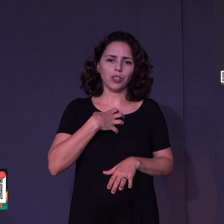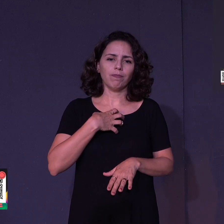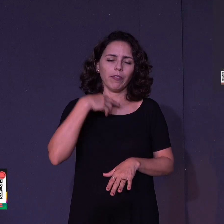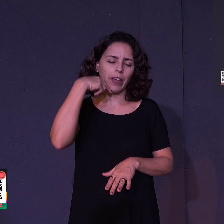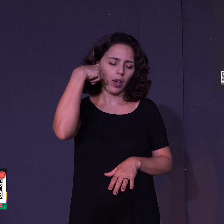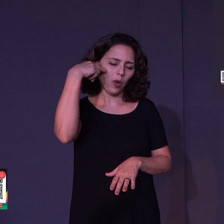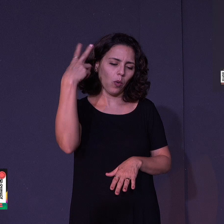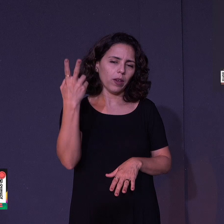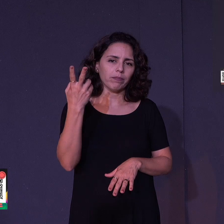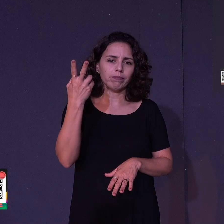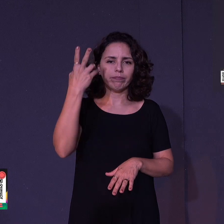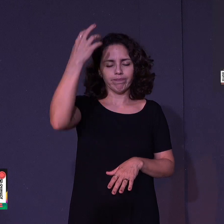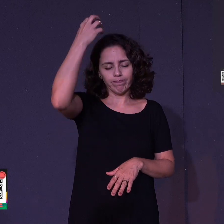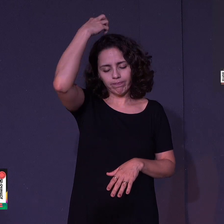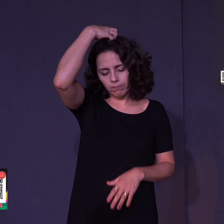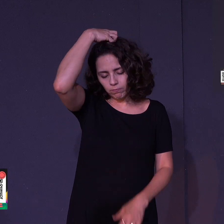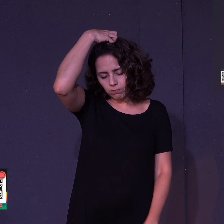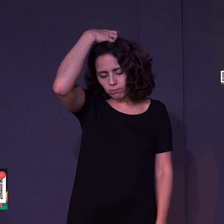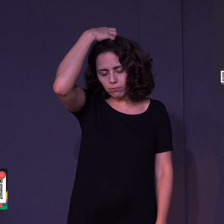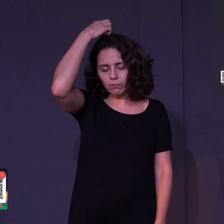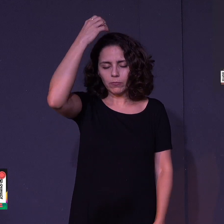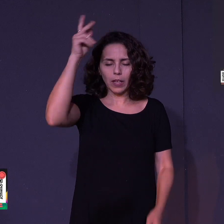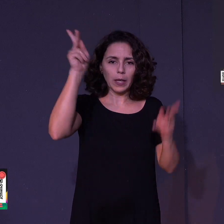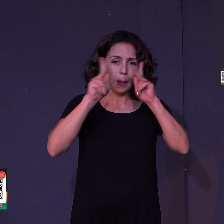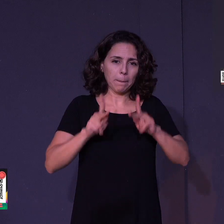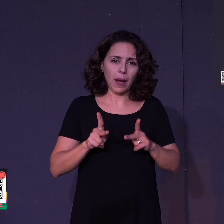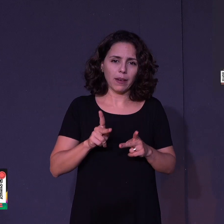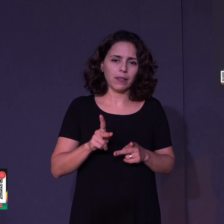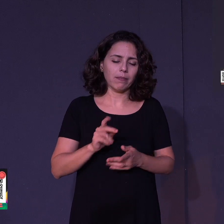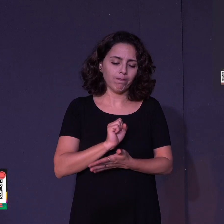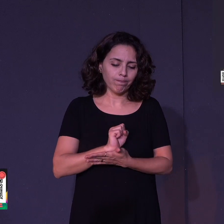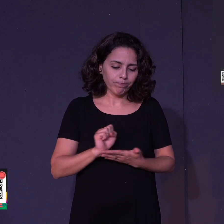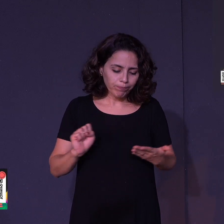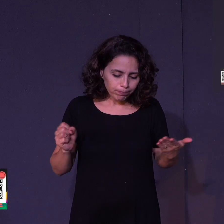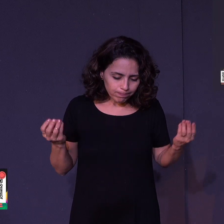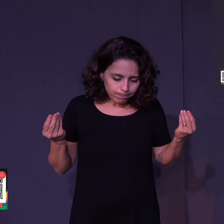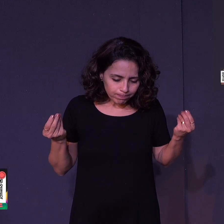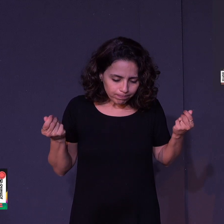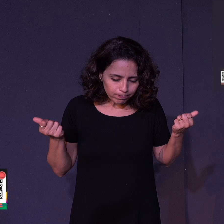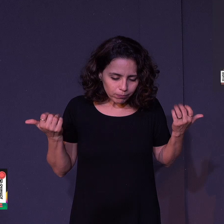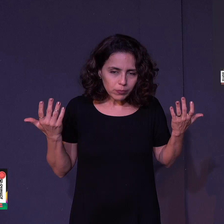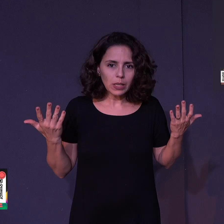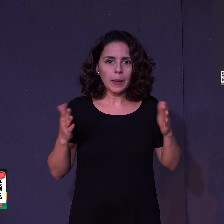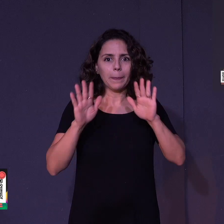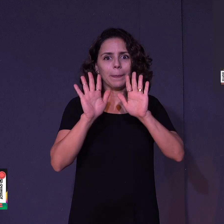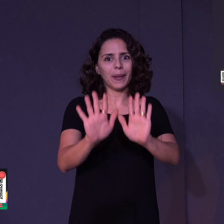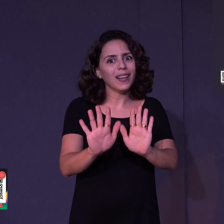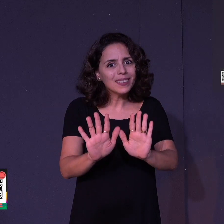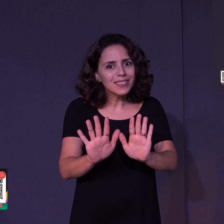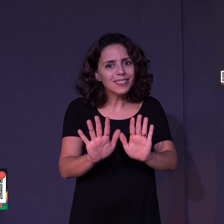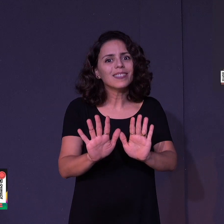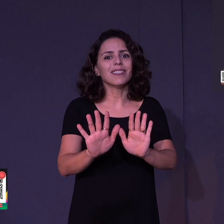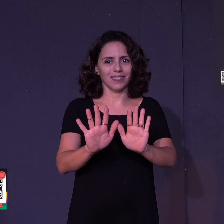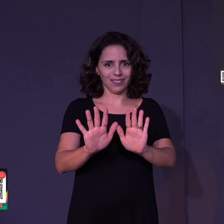paz. O salário do pecado é a morte, mas o dom gratuito de Deus é a vida, e a vida eterna em Jesus